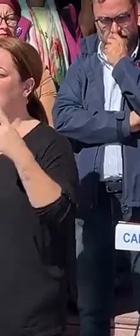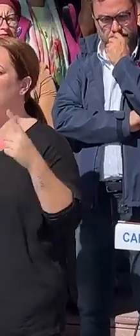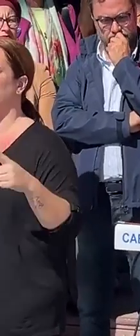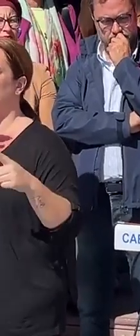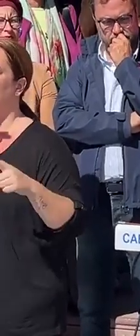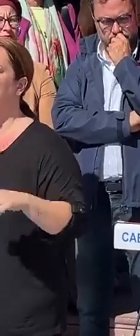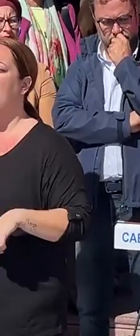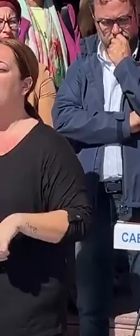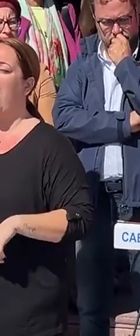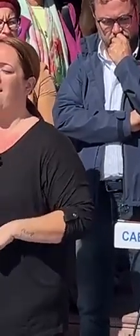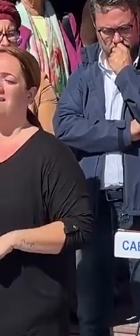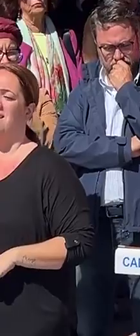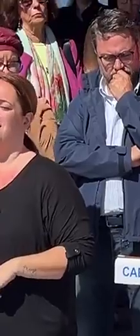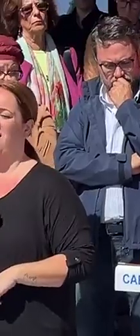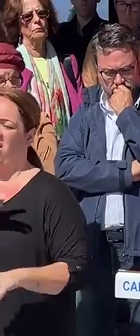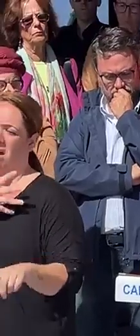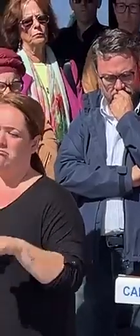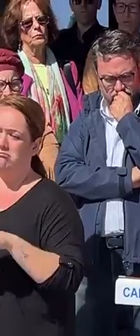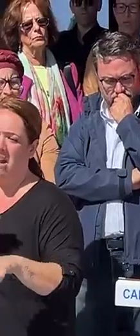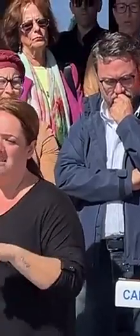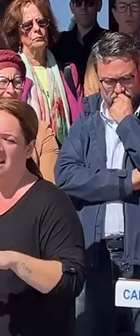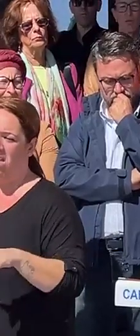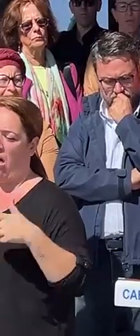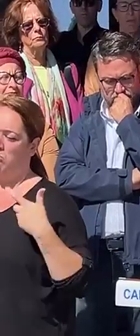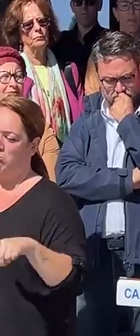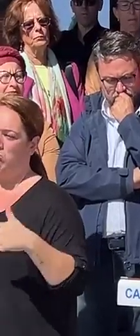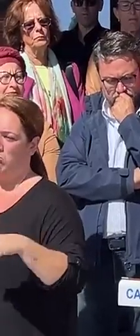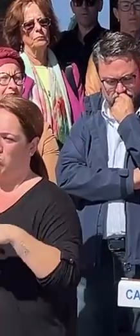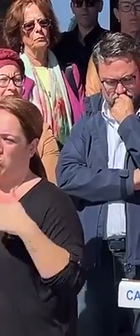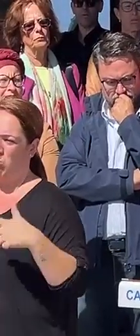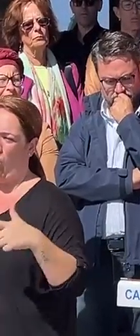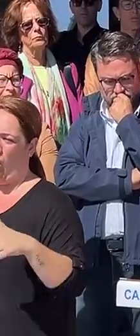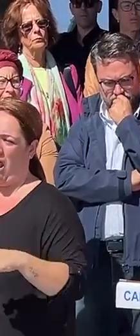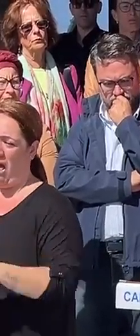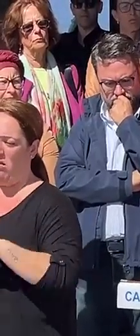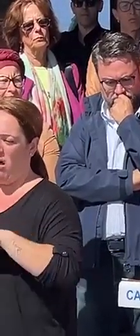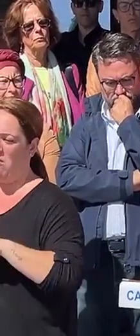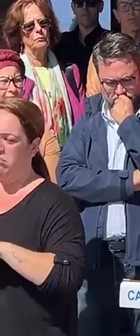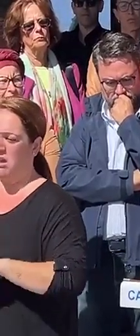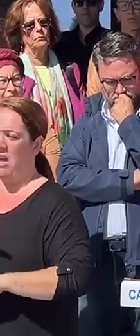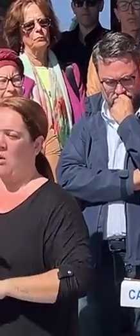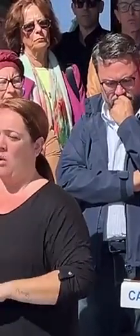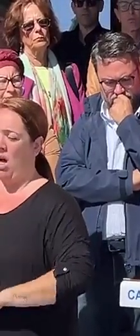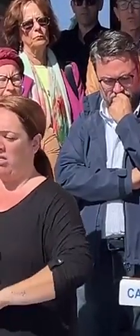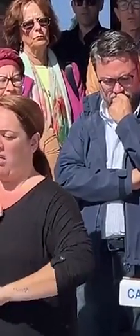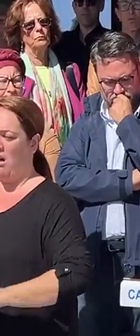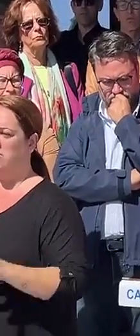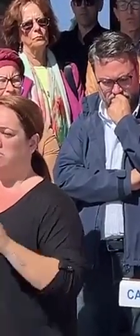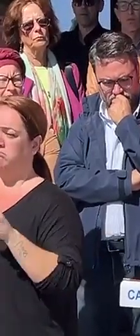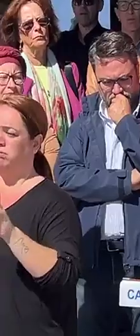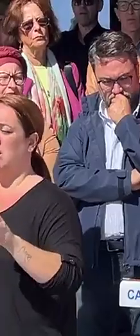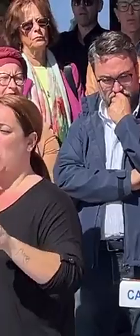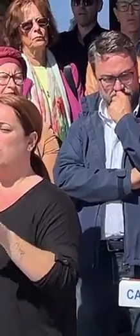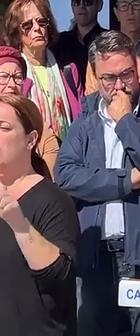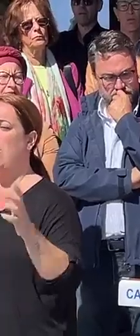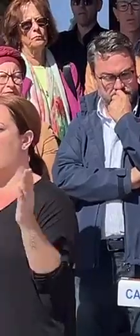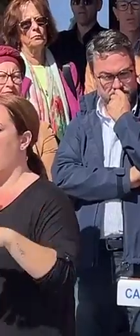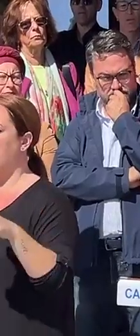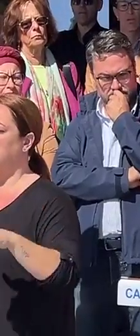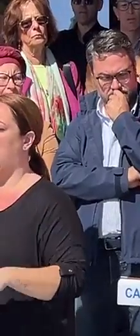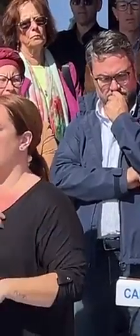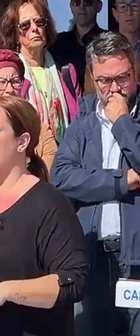son discriminadas, maltratadas, violadas, no tienen el estatus de ciudadanas porque no se les permite votar, se les